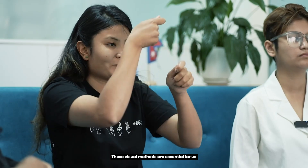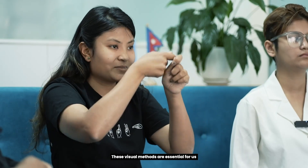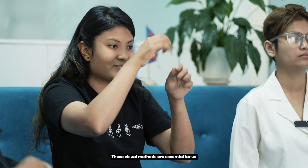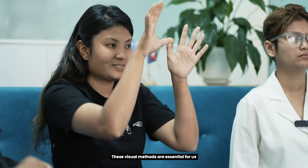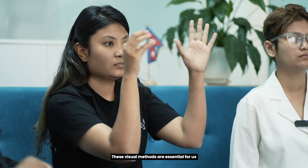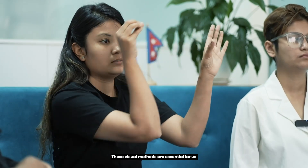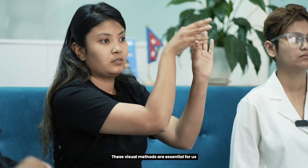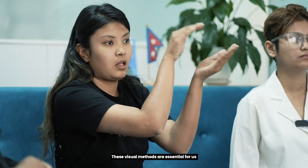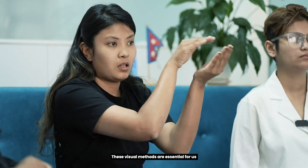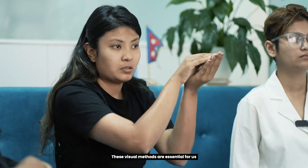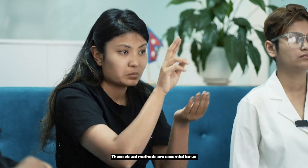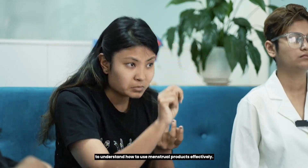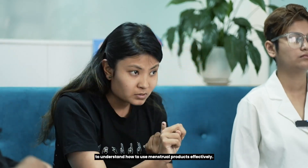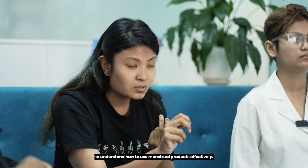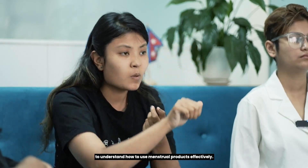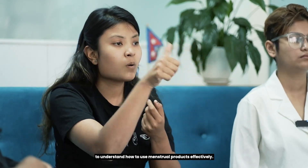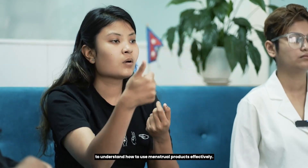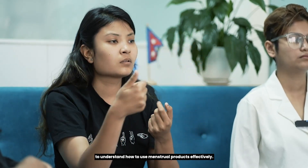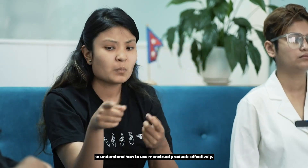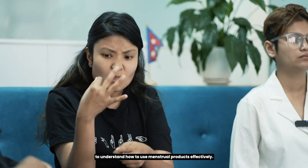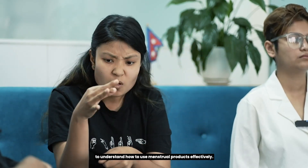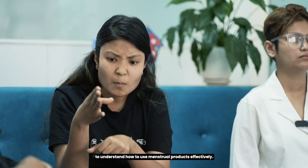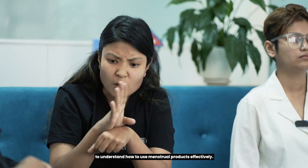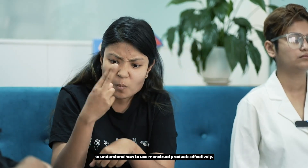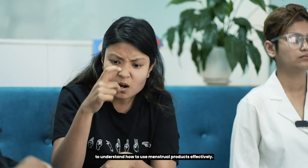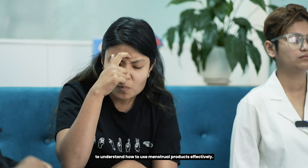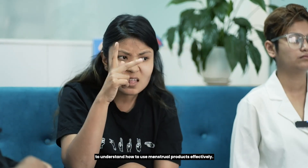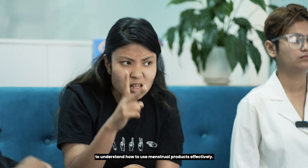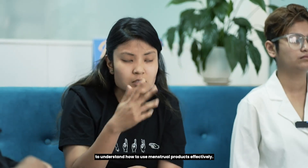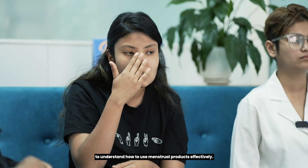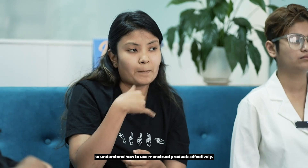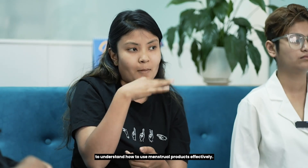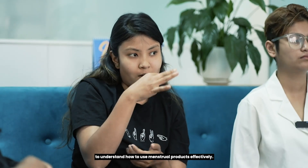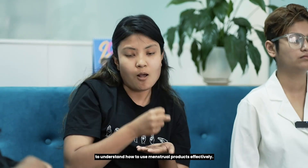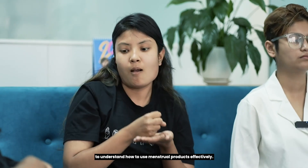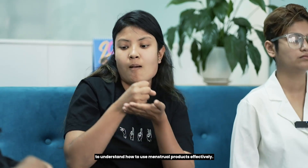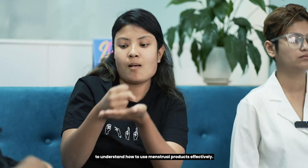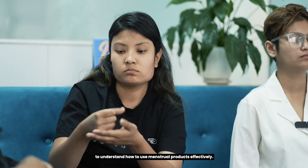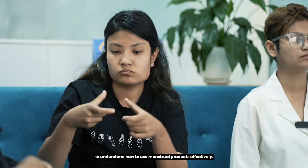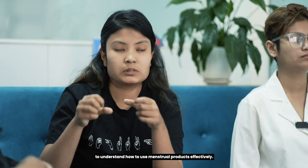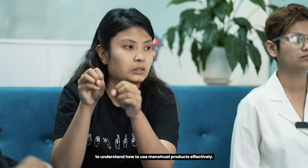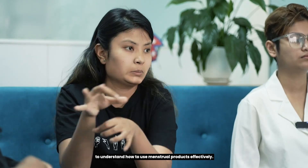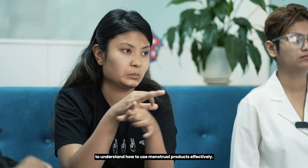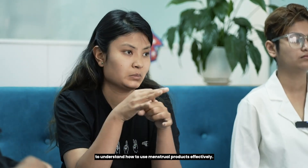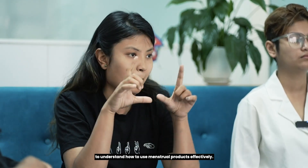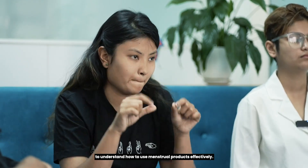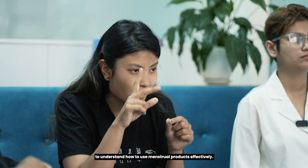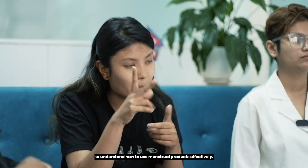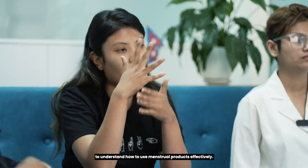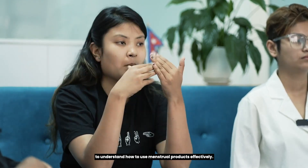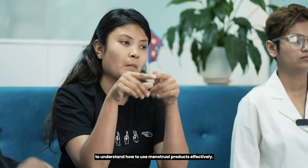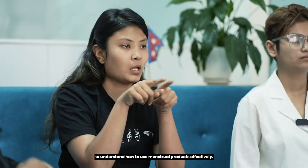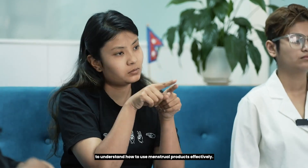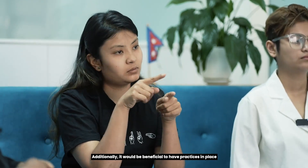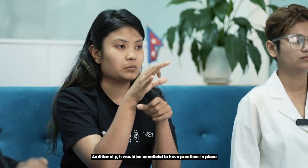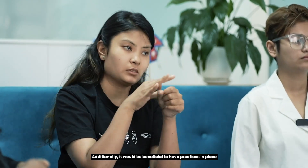समुदायले, उहाँले व्यवस्था भनेको साङ्केतिक भाषा नै हो भिडियो नै हो, त्यो देखेपछि बल्ल थाहा हुन्छ कि उहाँले यसो यसो प्रयोग गर्नुपर्छ,